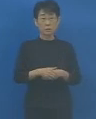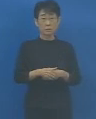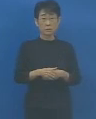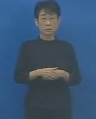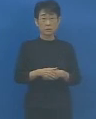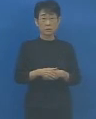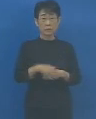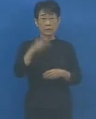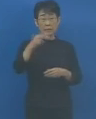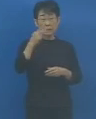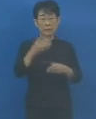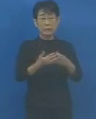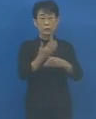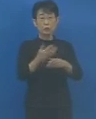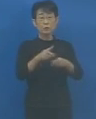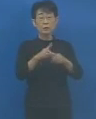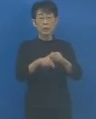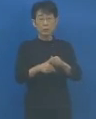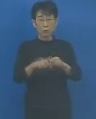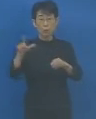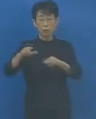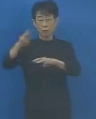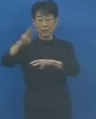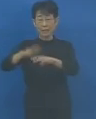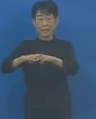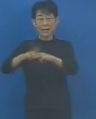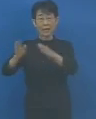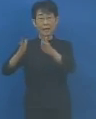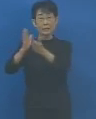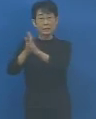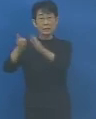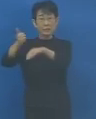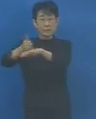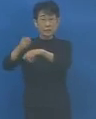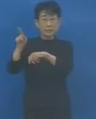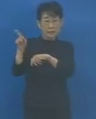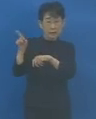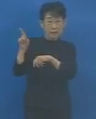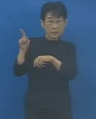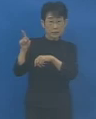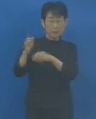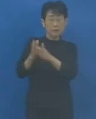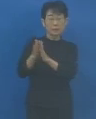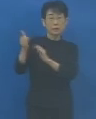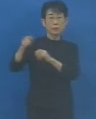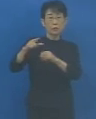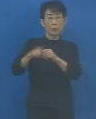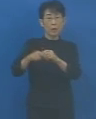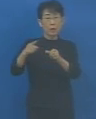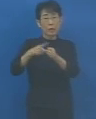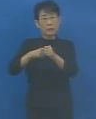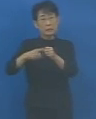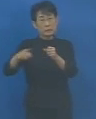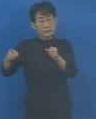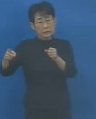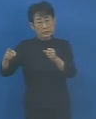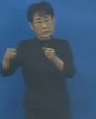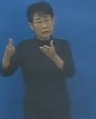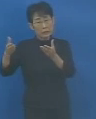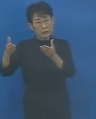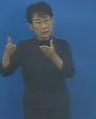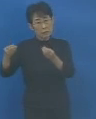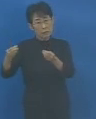泉さんの前任の上田知事、におかれましては、1年やったかどうかぐらいじゃないです